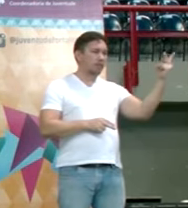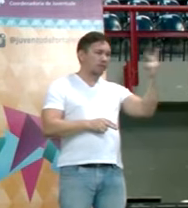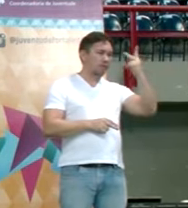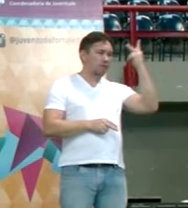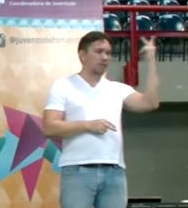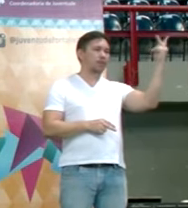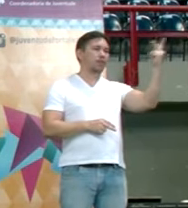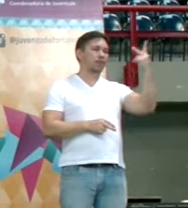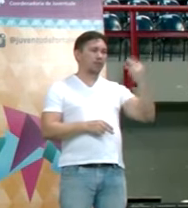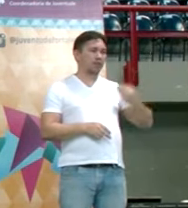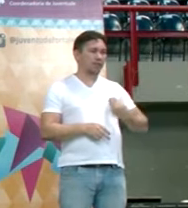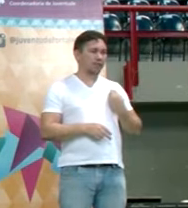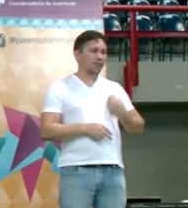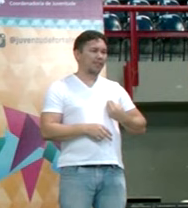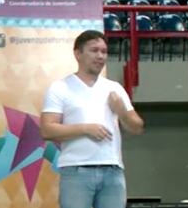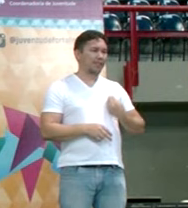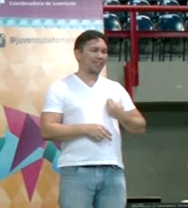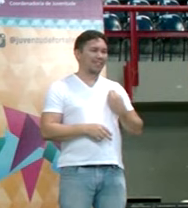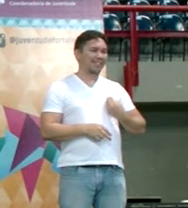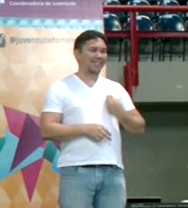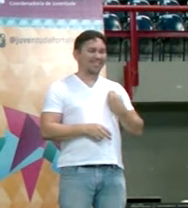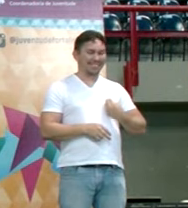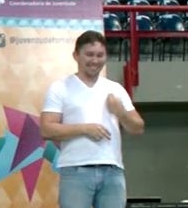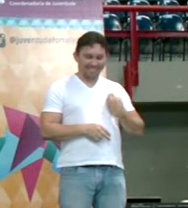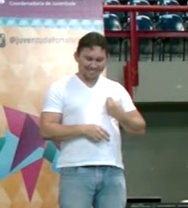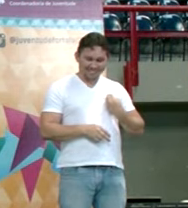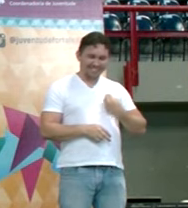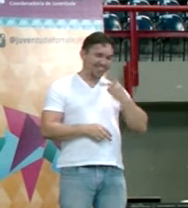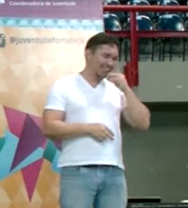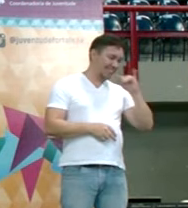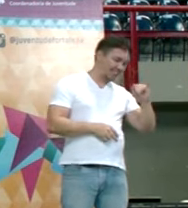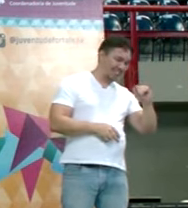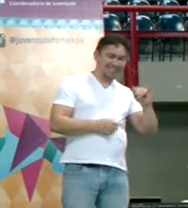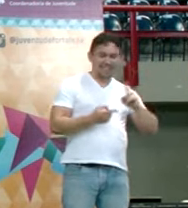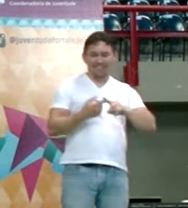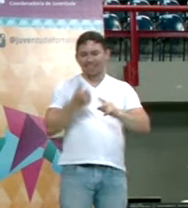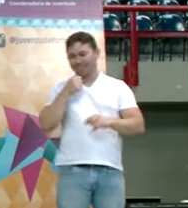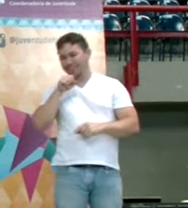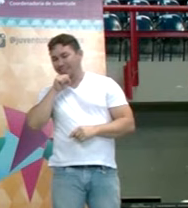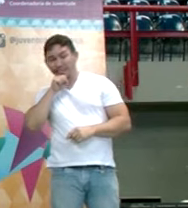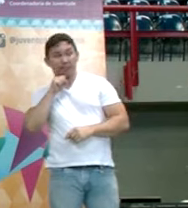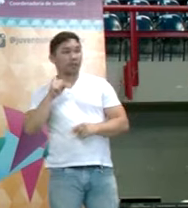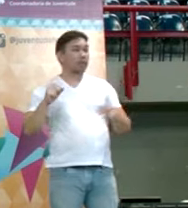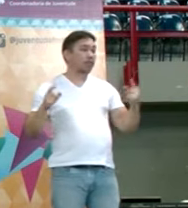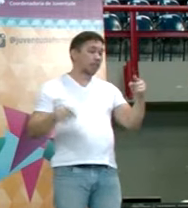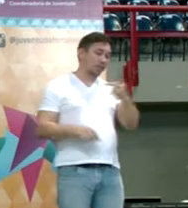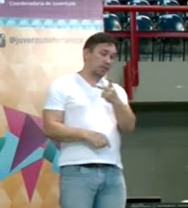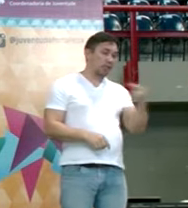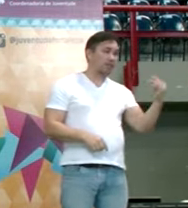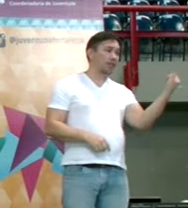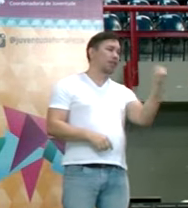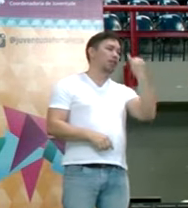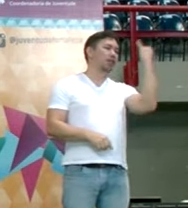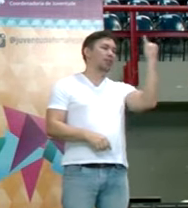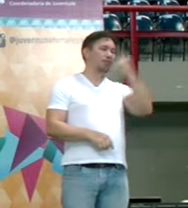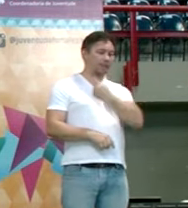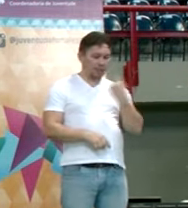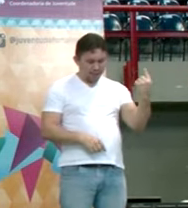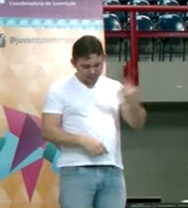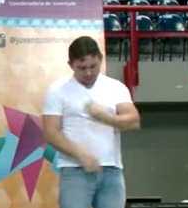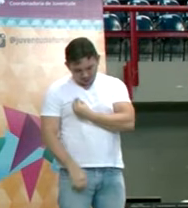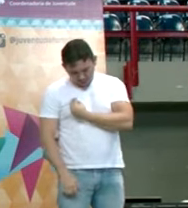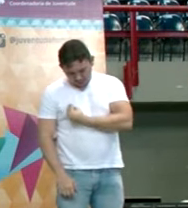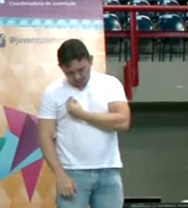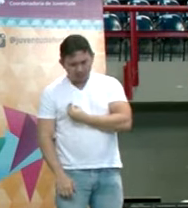enquanto a gente tem pai enquanto a gente tem mãe valorizem isso é uma coisa importante na vida da gente tá